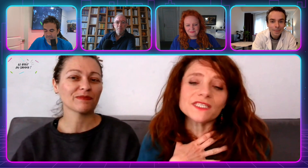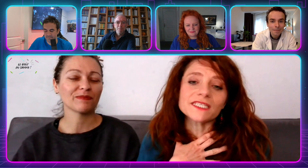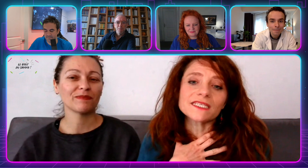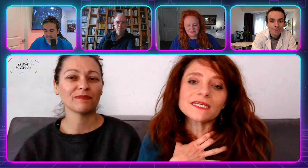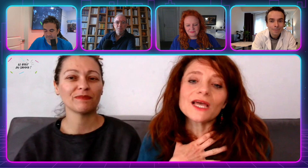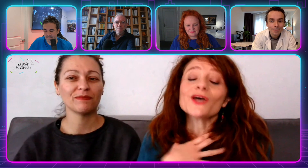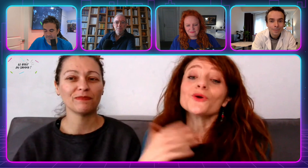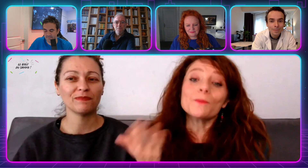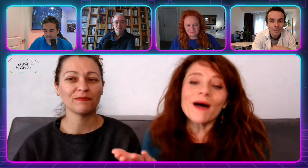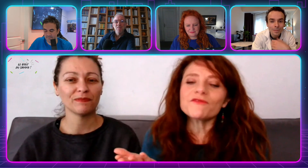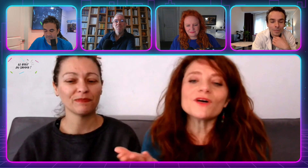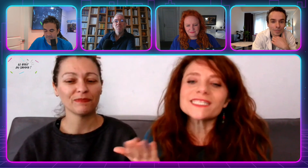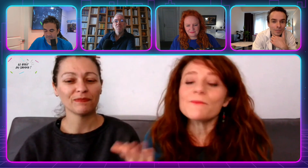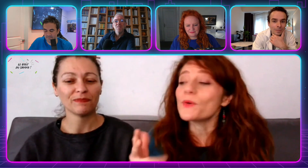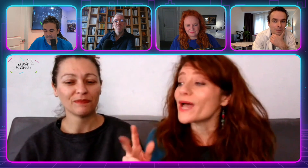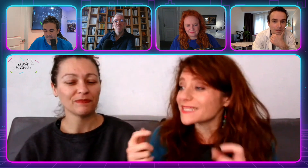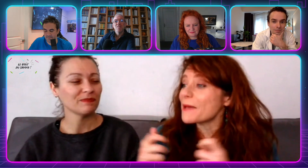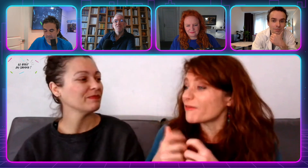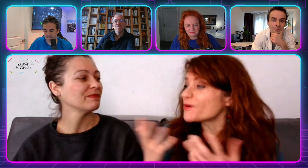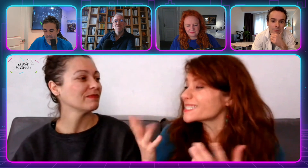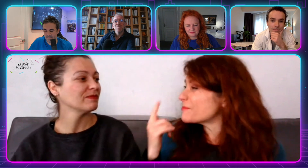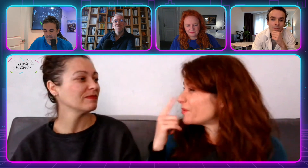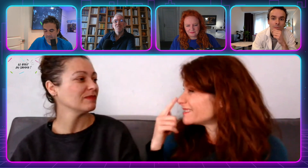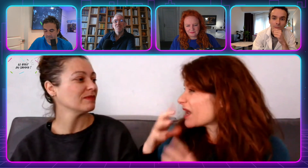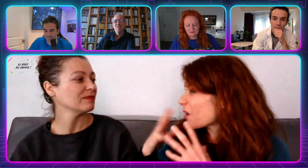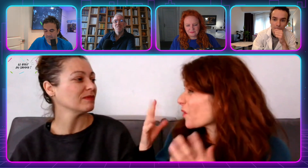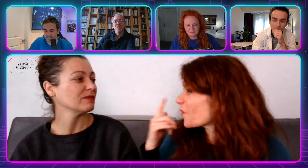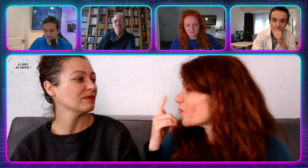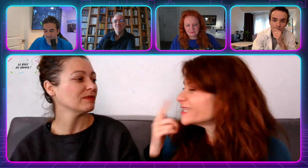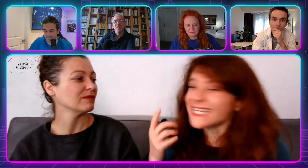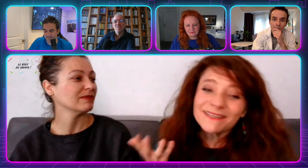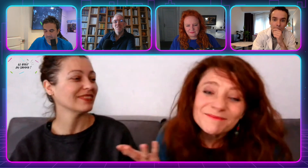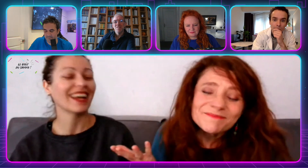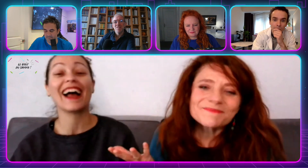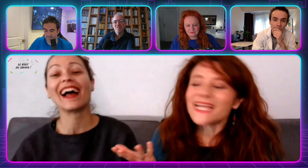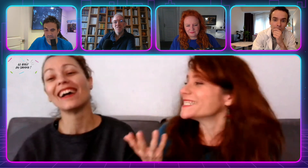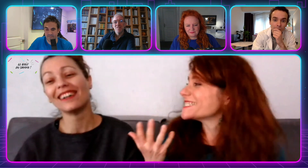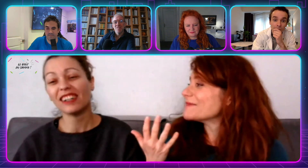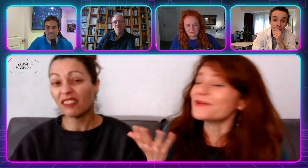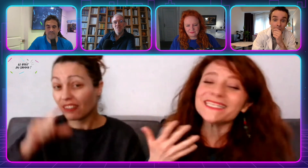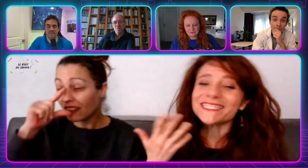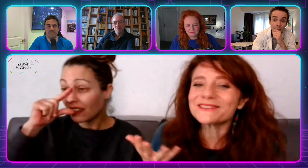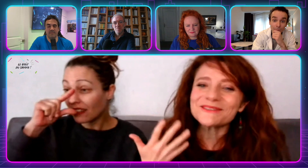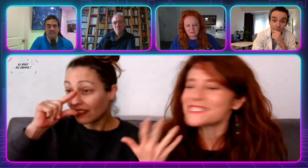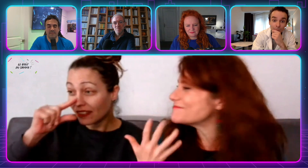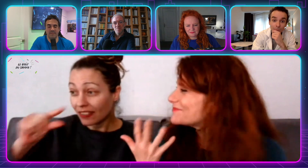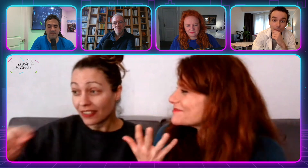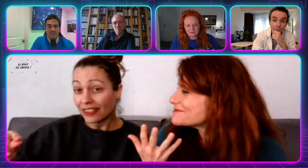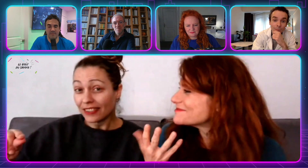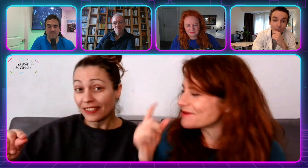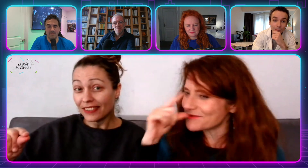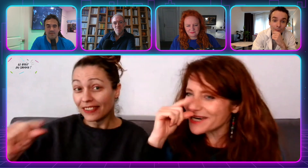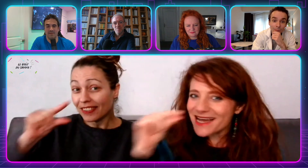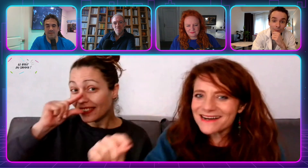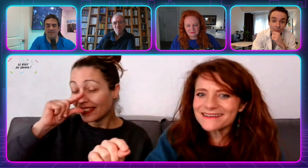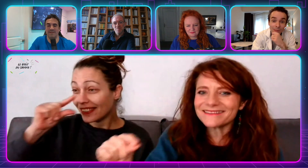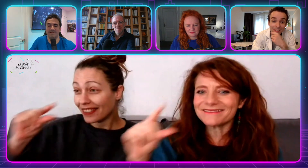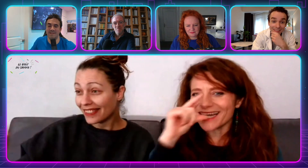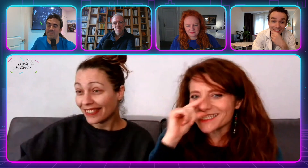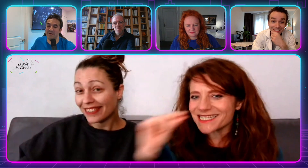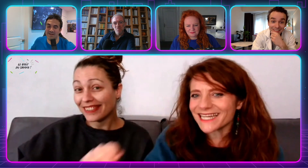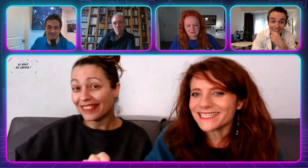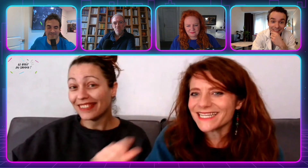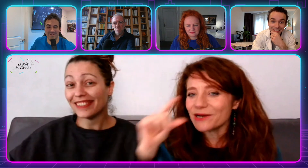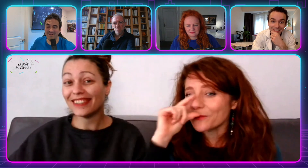toute sa vie. Donc parfois ça peut être gros nez, Ça peut être des choses un peu,